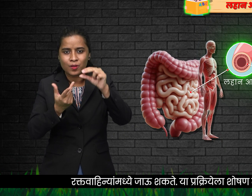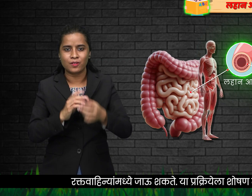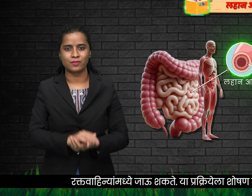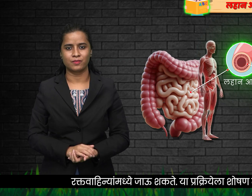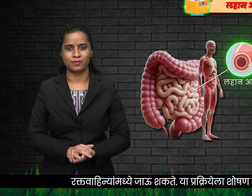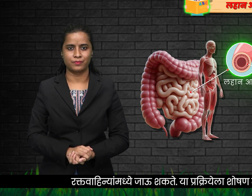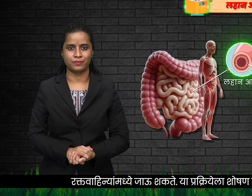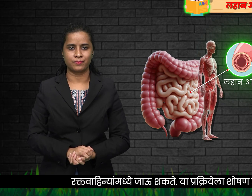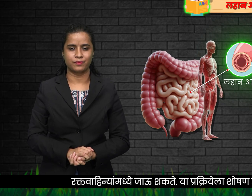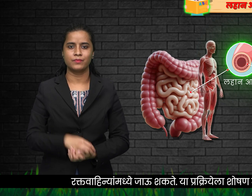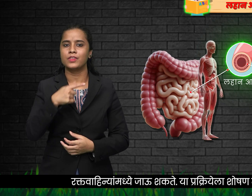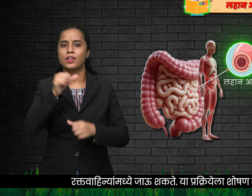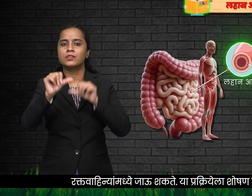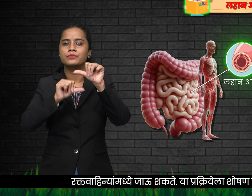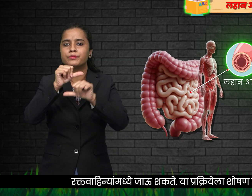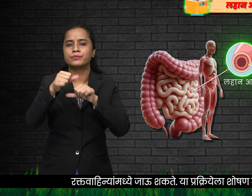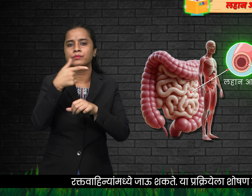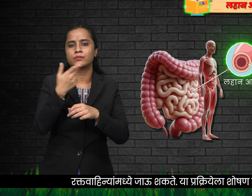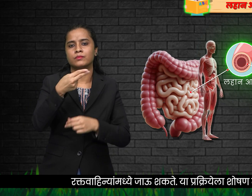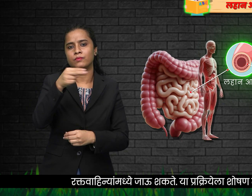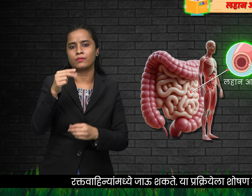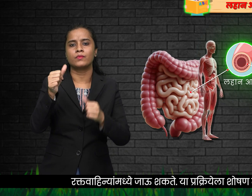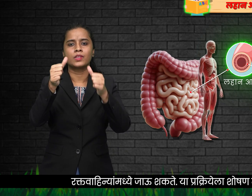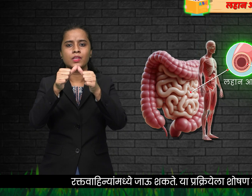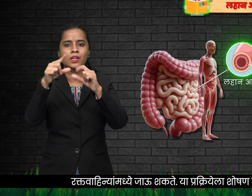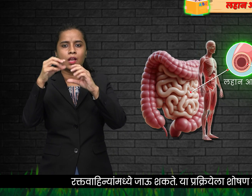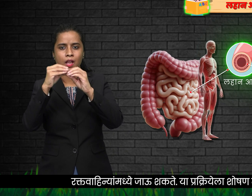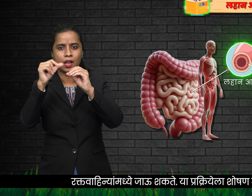या प्रक्रियेला शोषण म्हणतात.